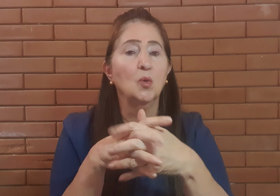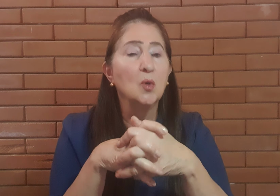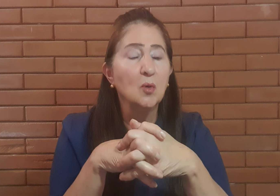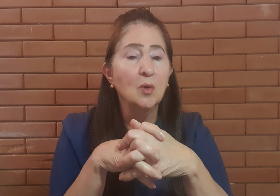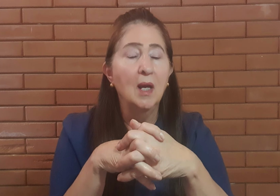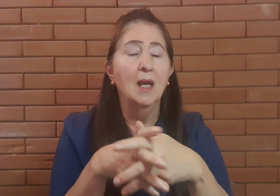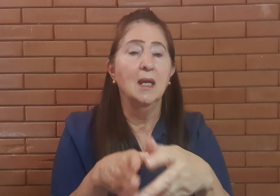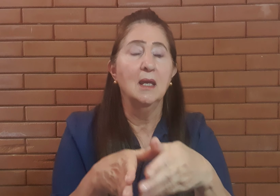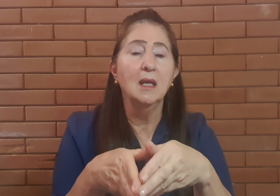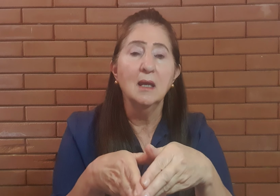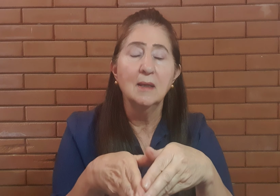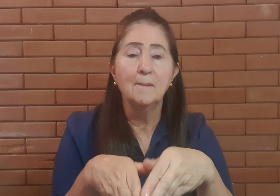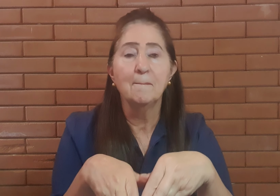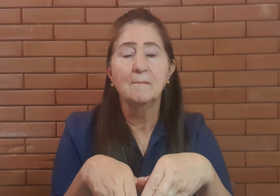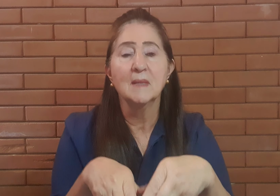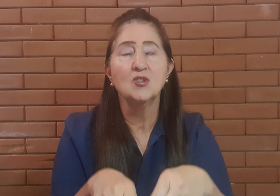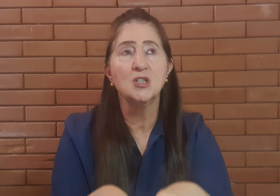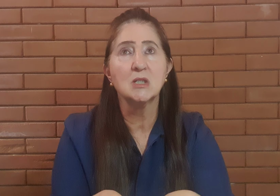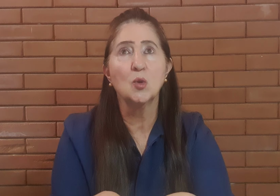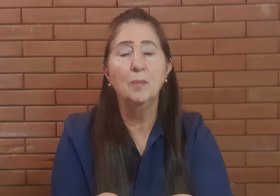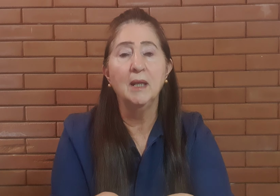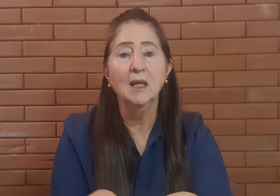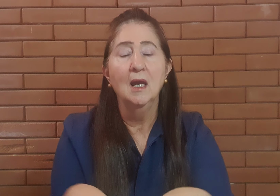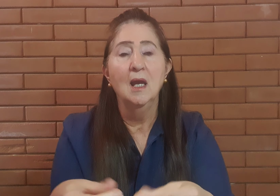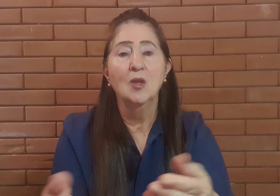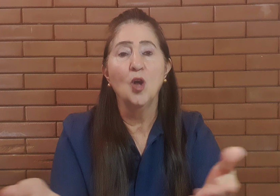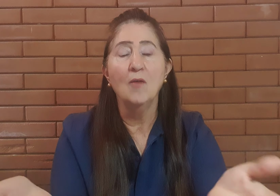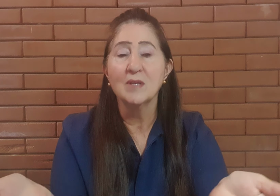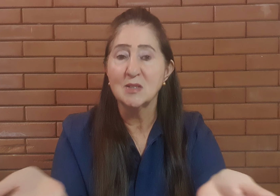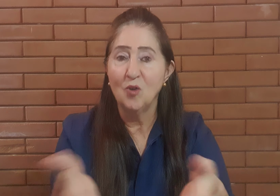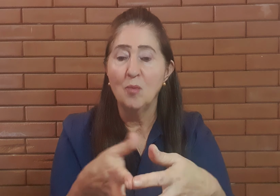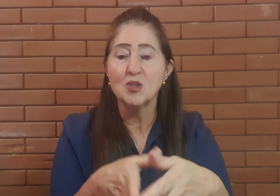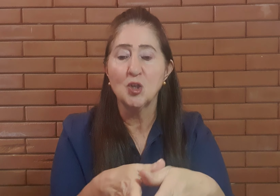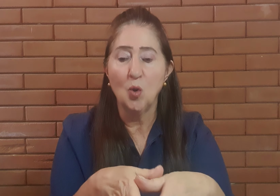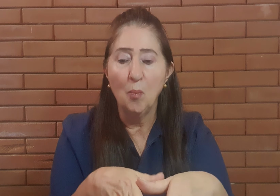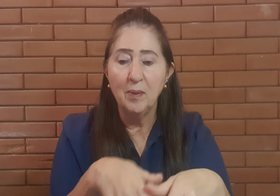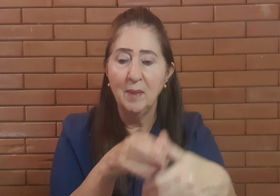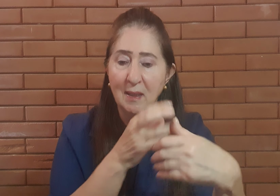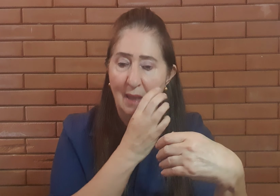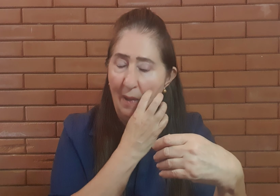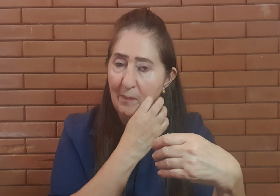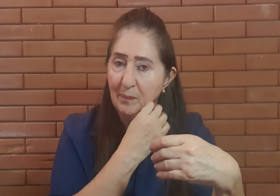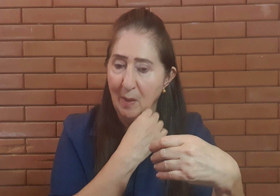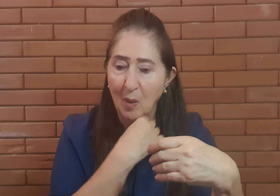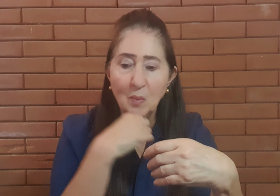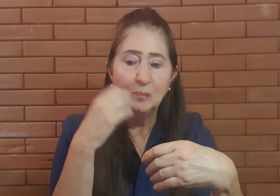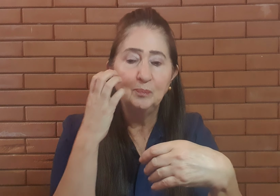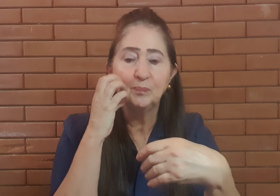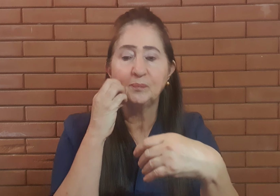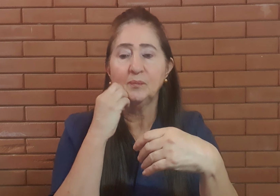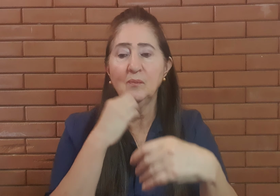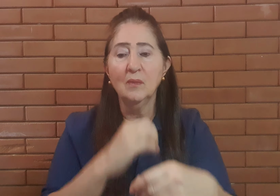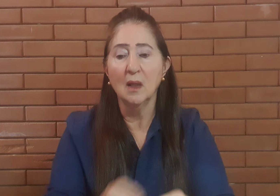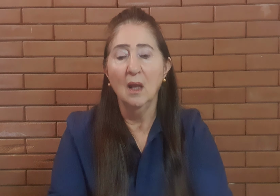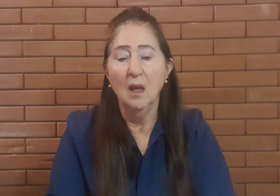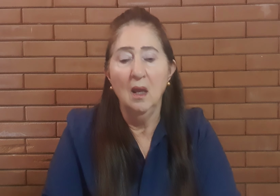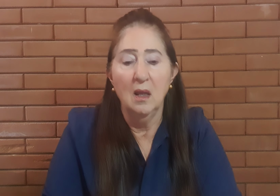Google e descobrir novas formas de cumprimentar, tá bom? E